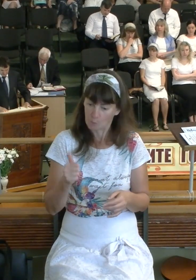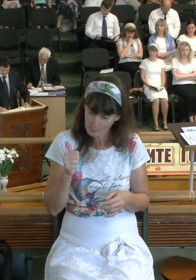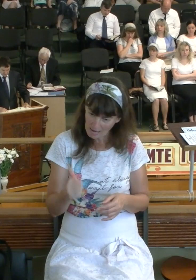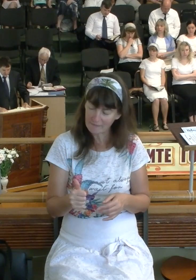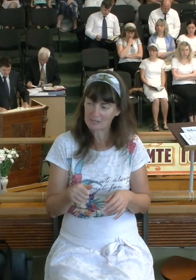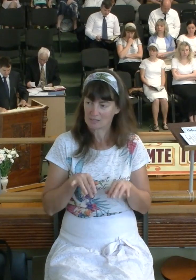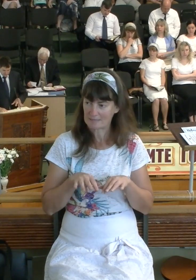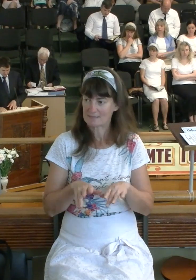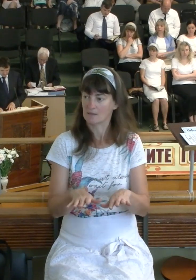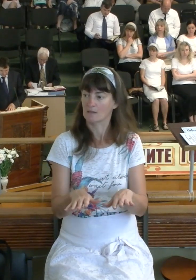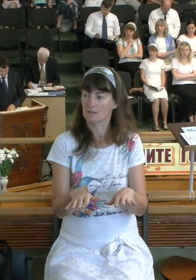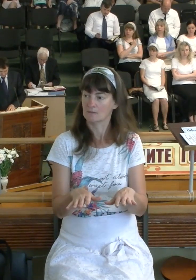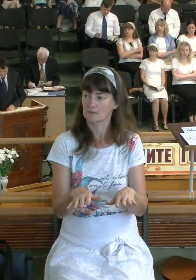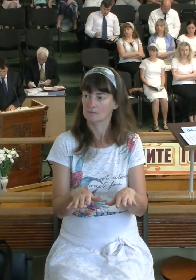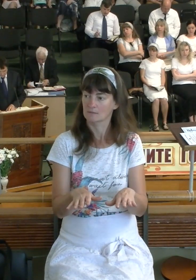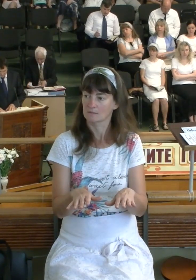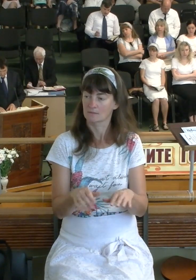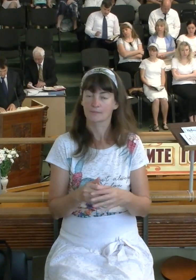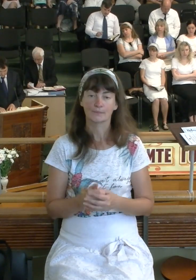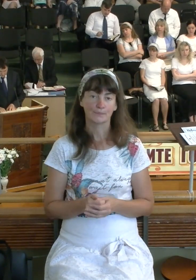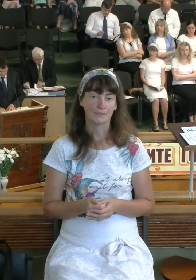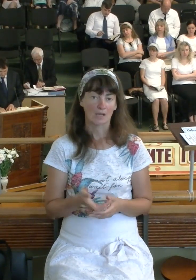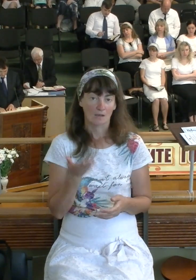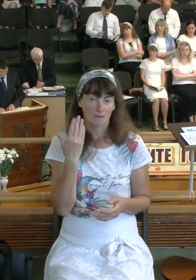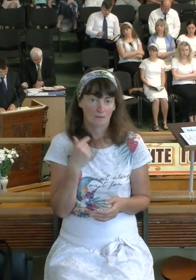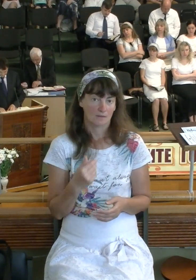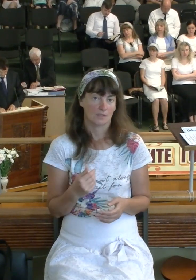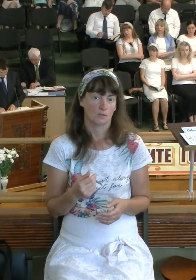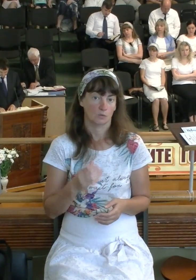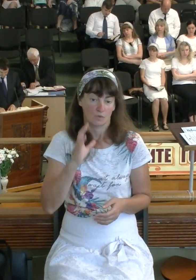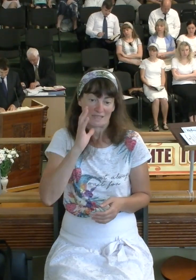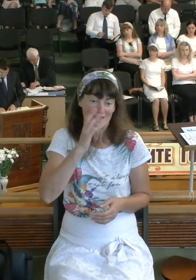хотим. Иногда мы серьезными решениями